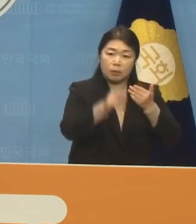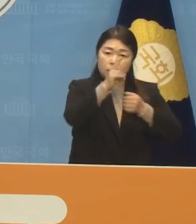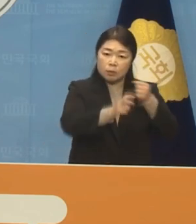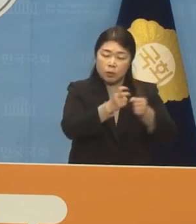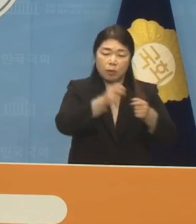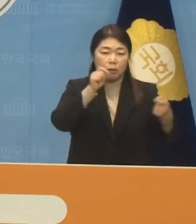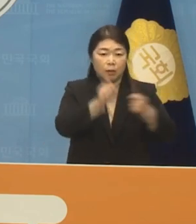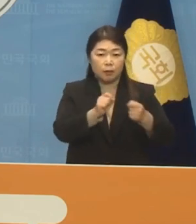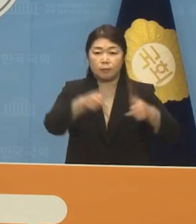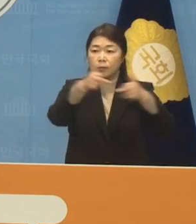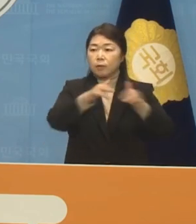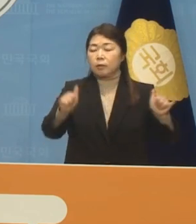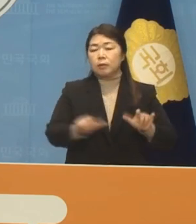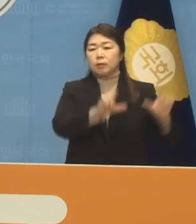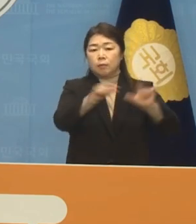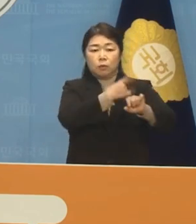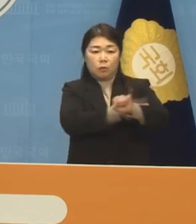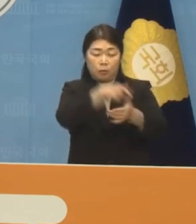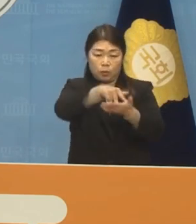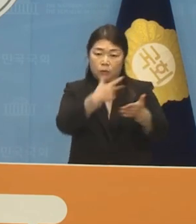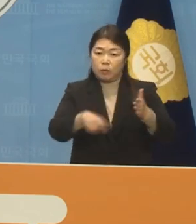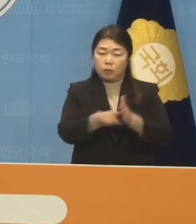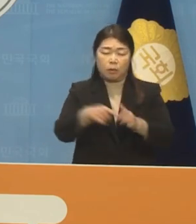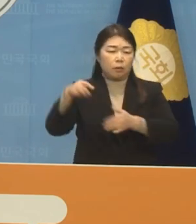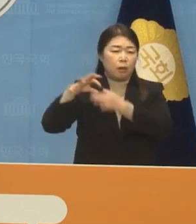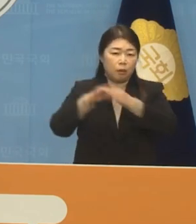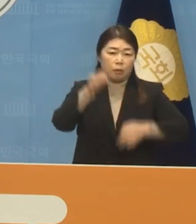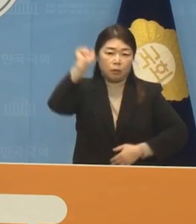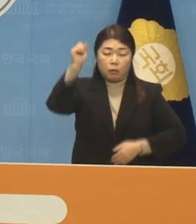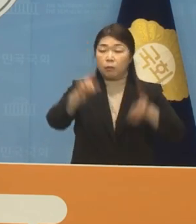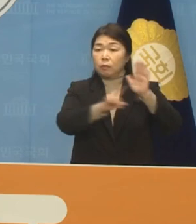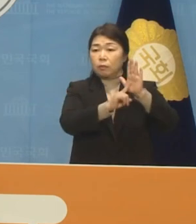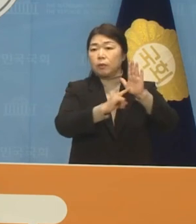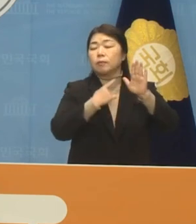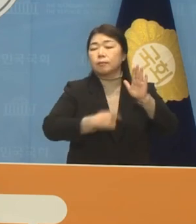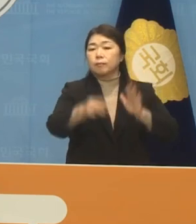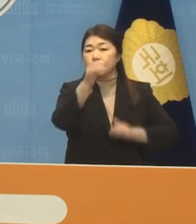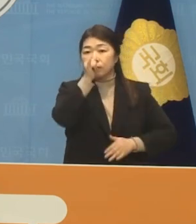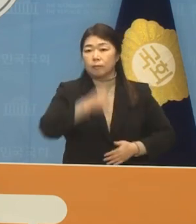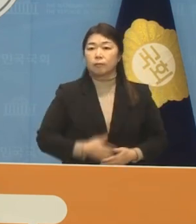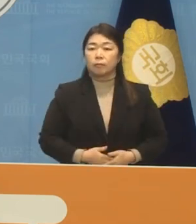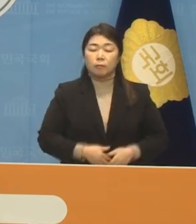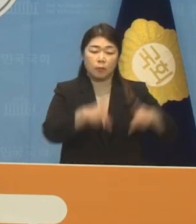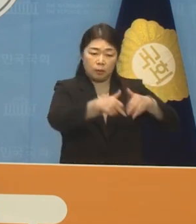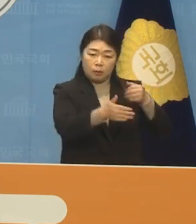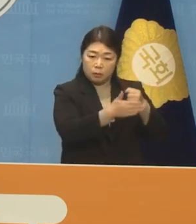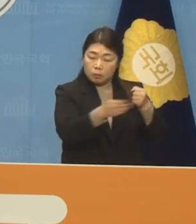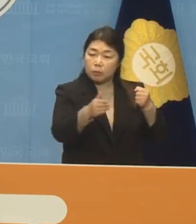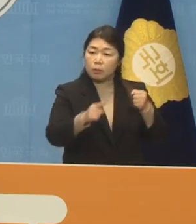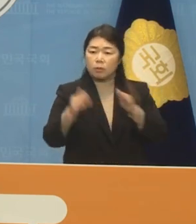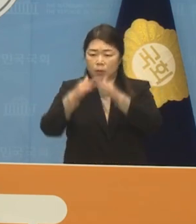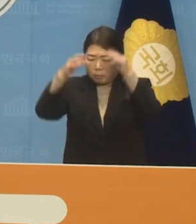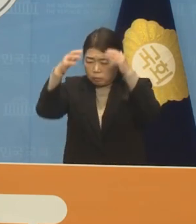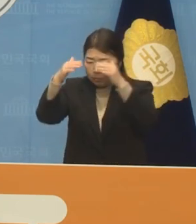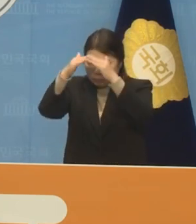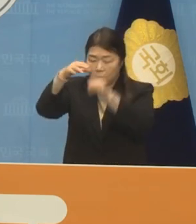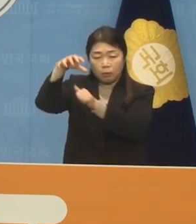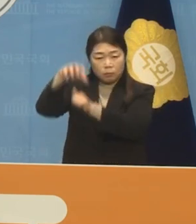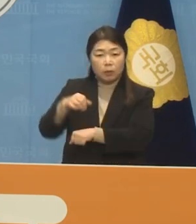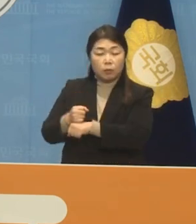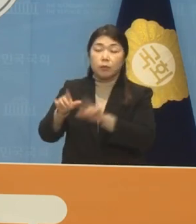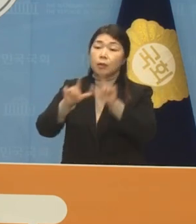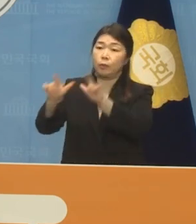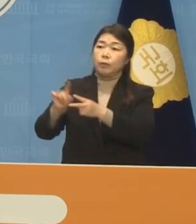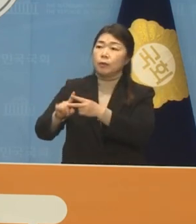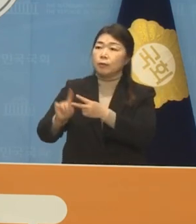가까이 장애인의 시민권 보장을 요구해 왔습니다. 장애가 있다는 이유만으로 집에 갇혀 있다시피